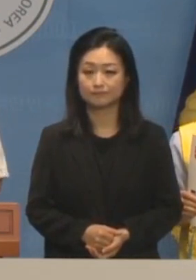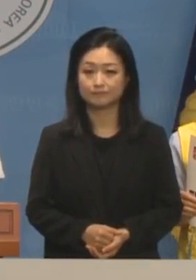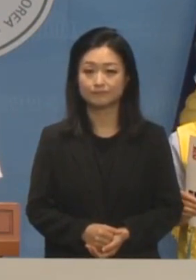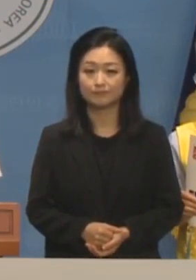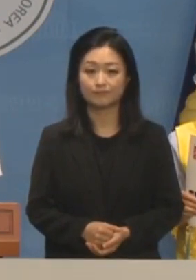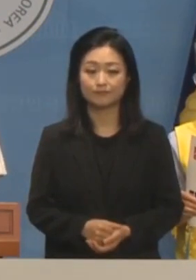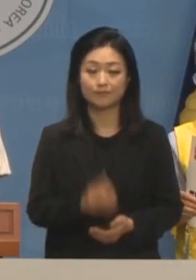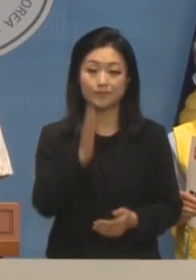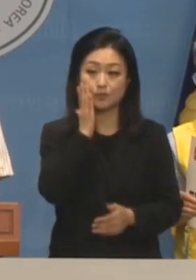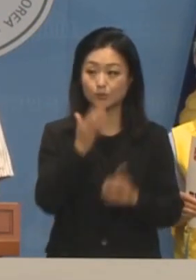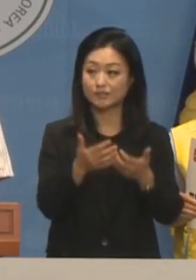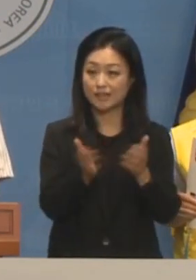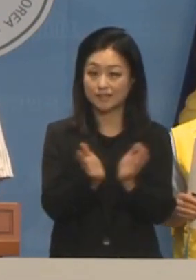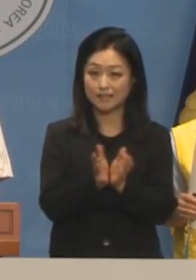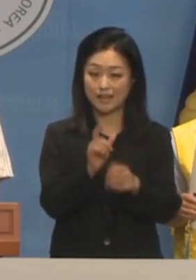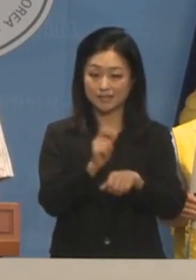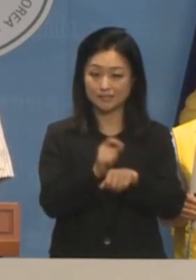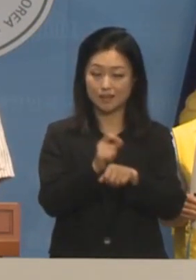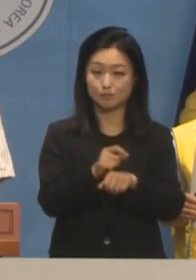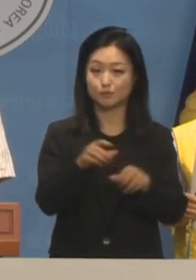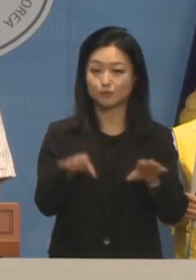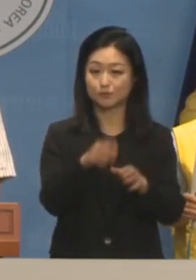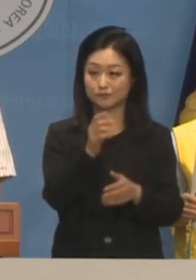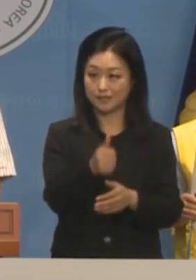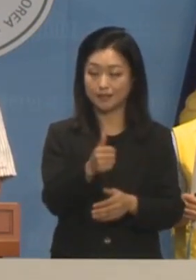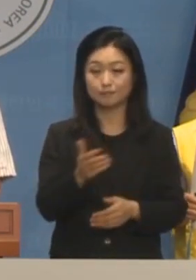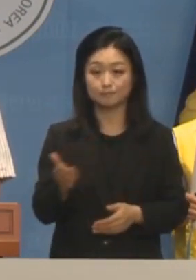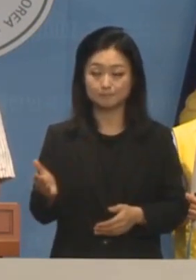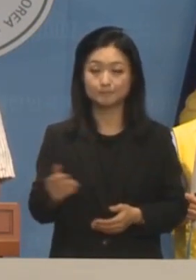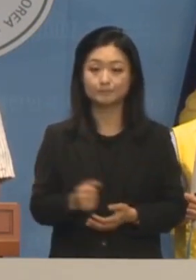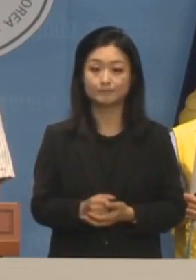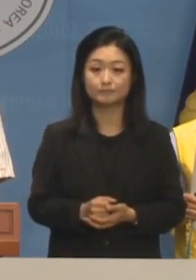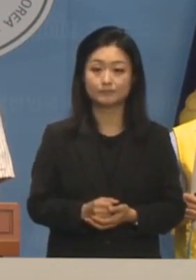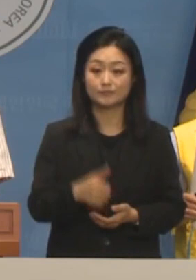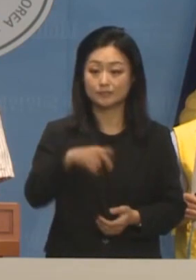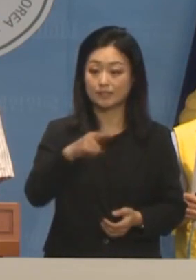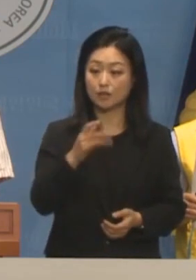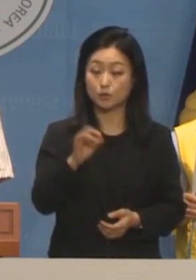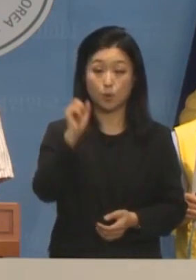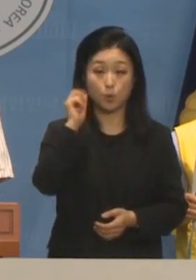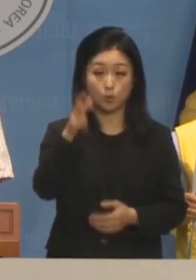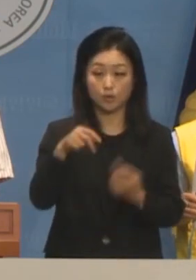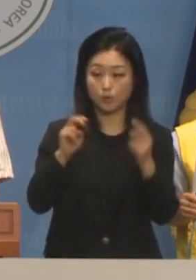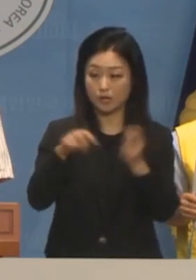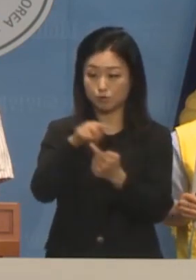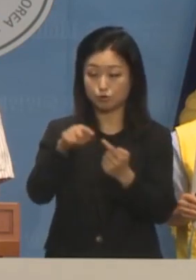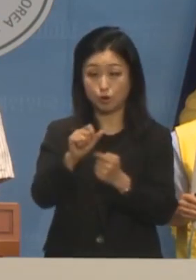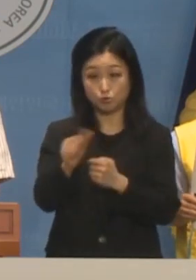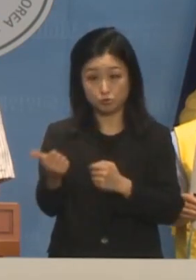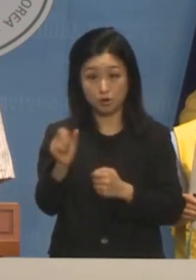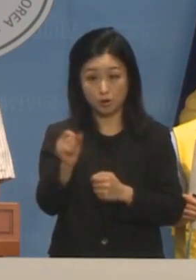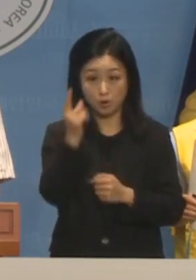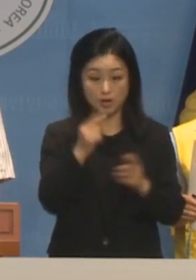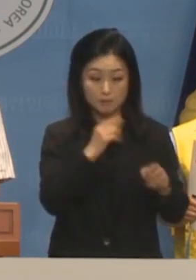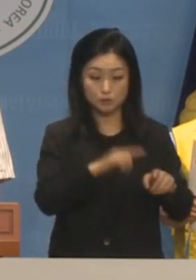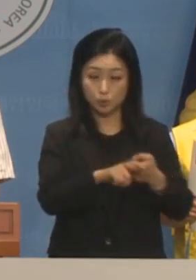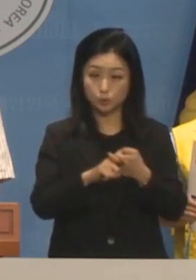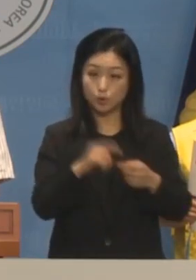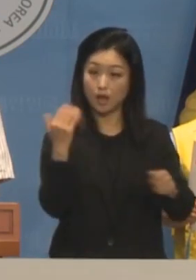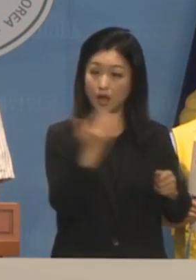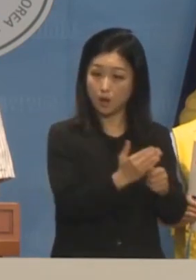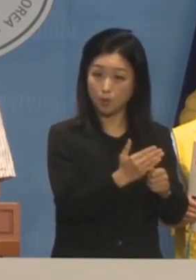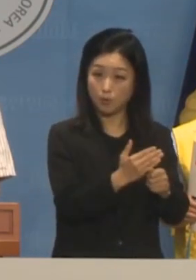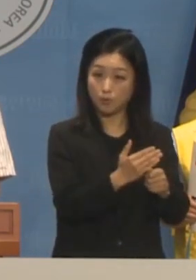네, 녹색당 김지윤 사무처장입니다. 세종호텔이 경영난을 핑계로 민주노총 조합원들을